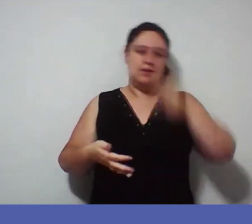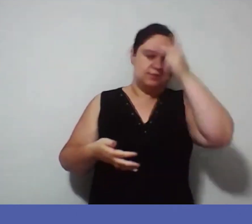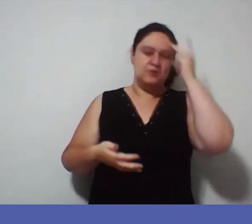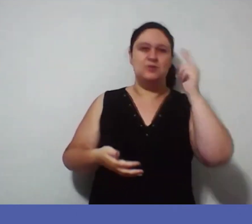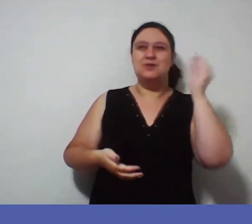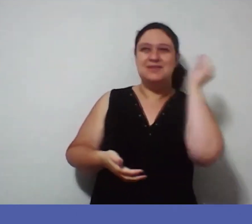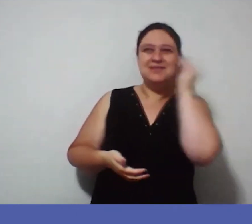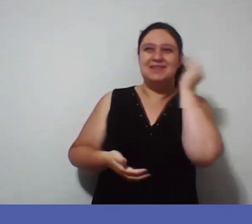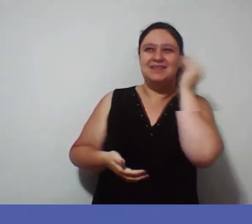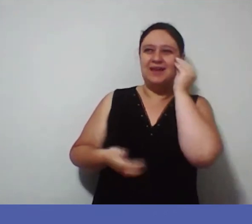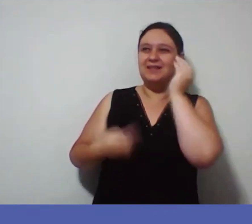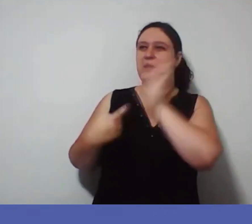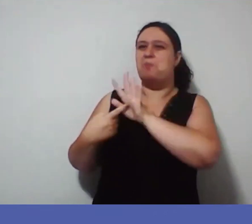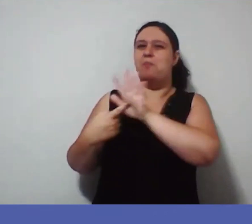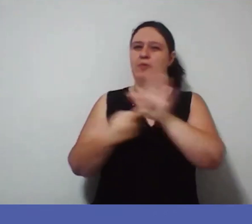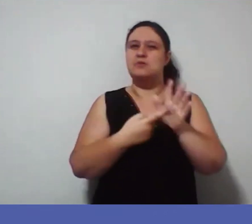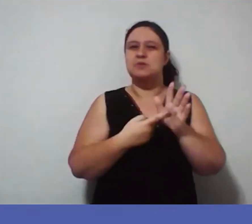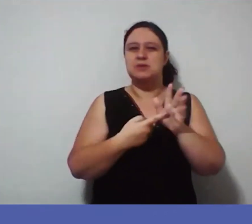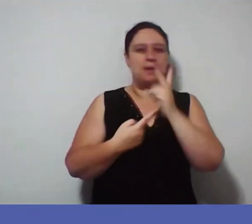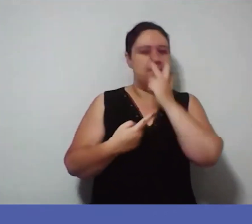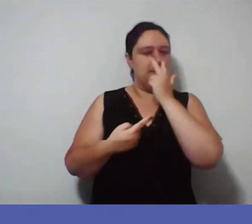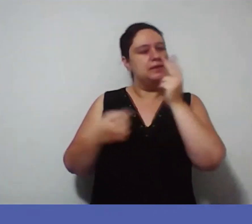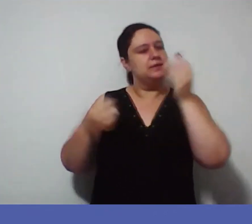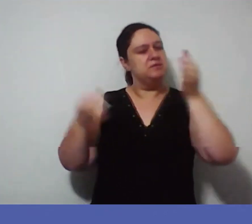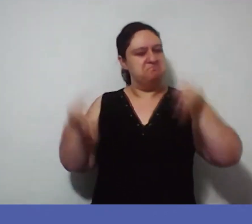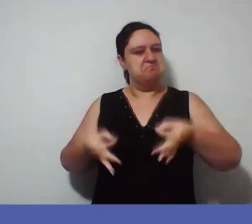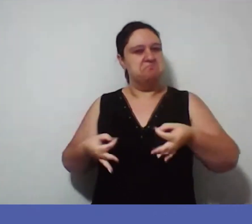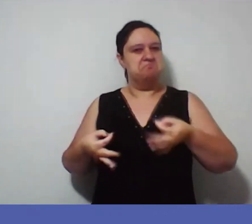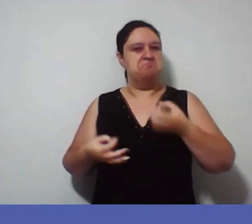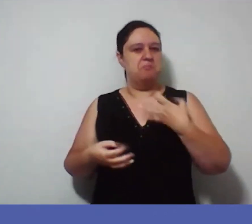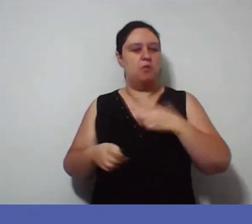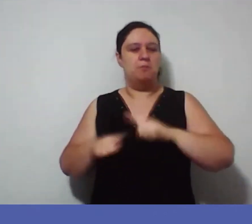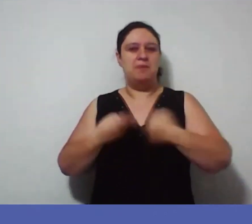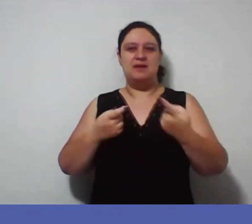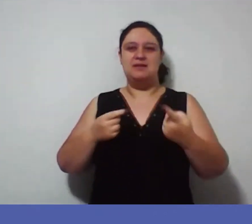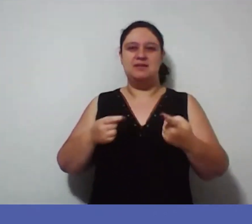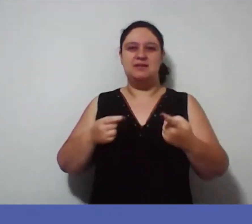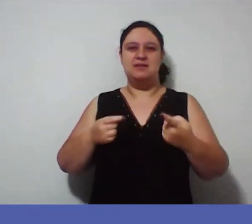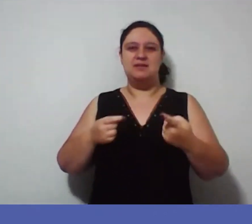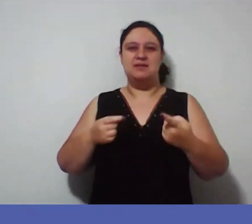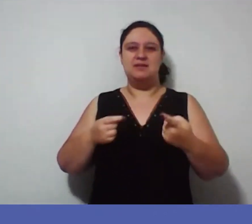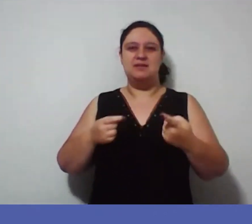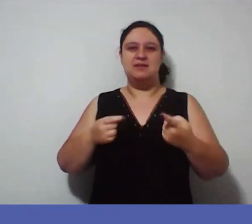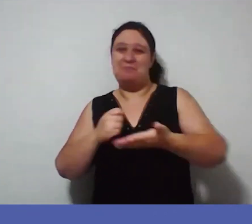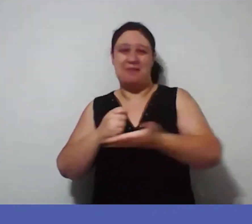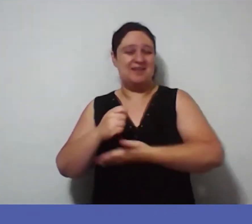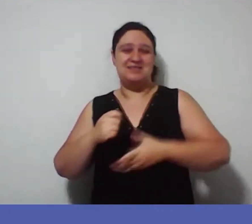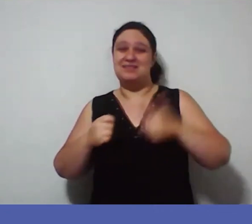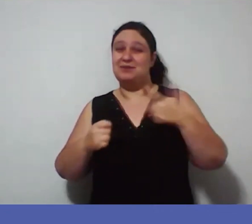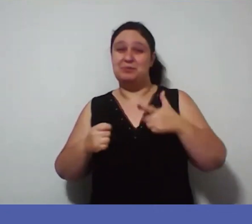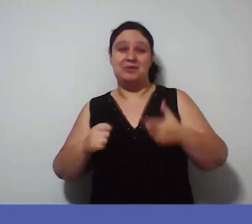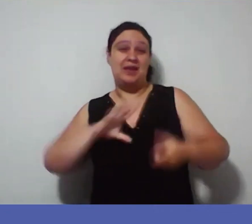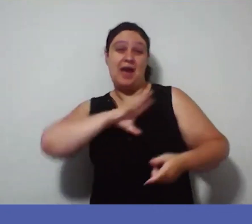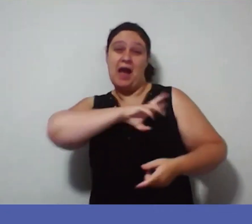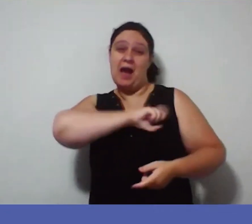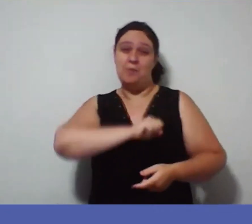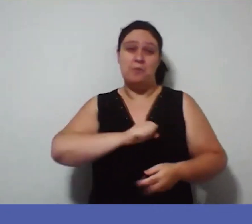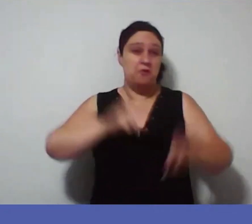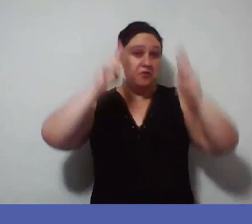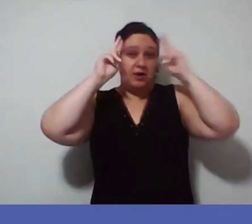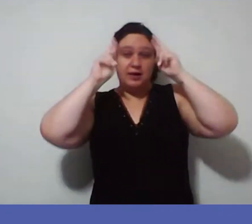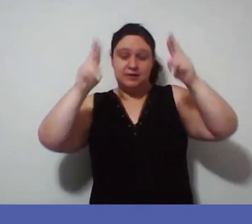perante os homens, porém sem a essência da lei de Deus, que é amor, tolerância, respeito e